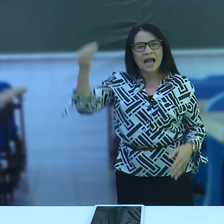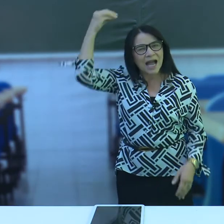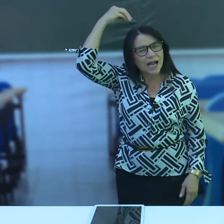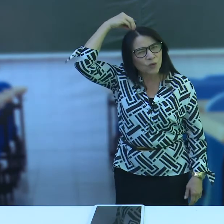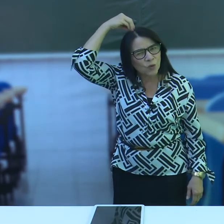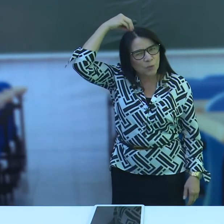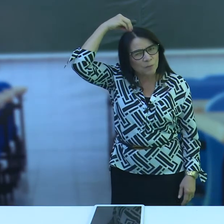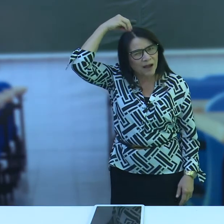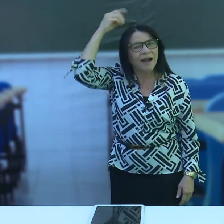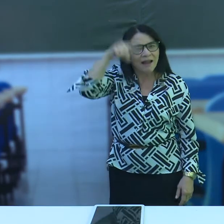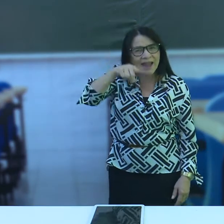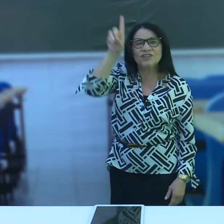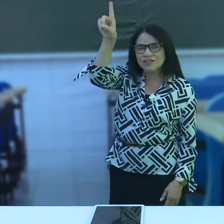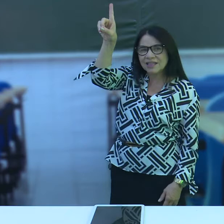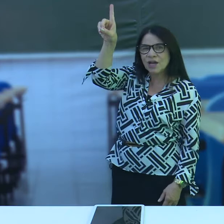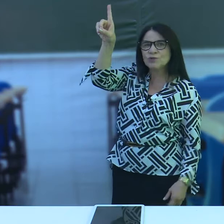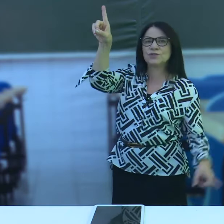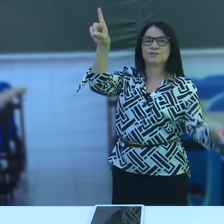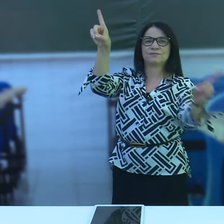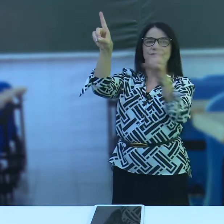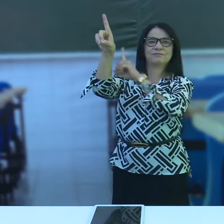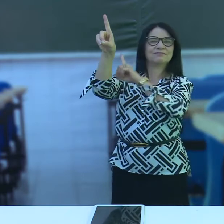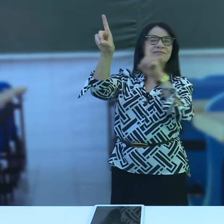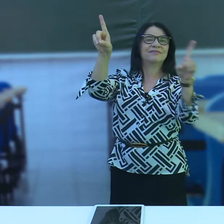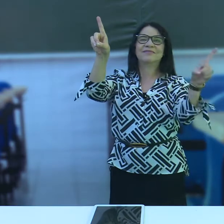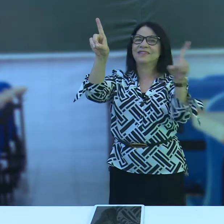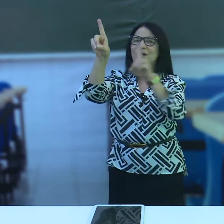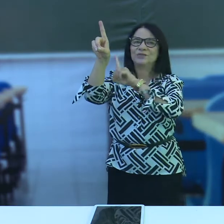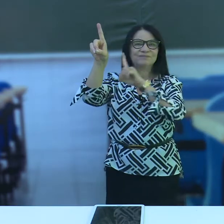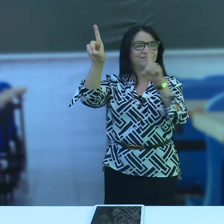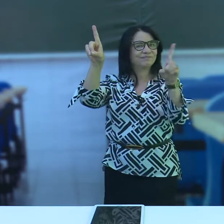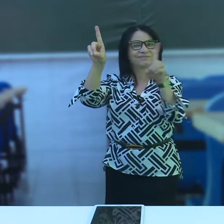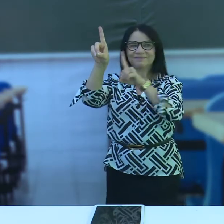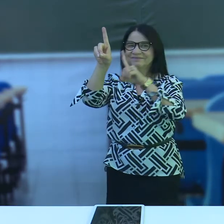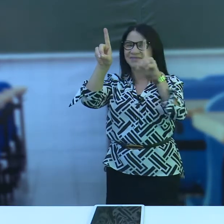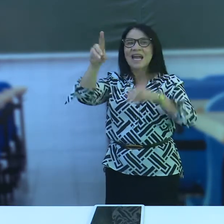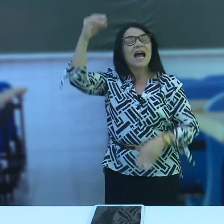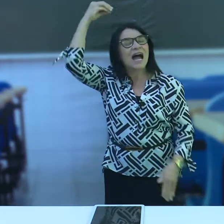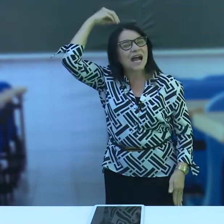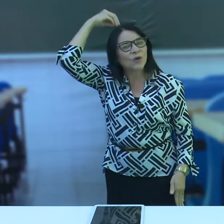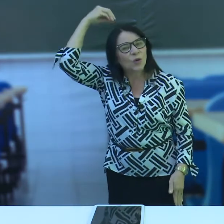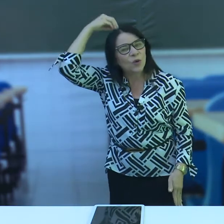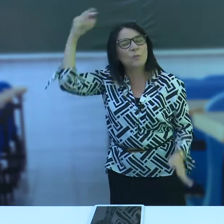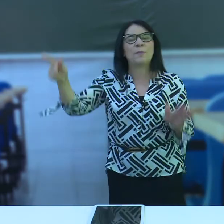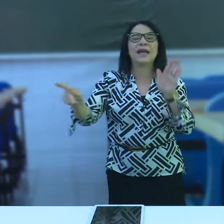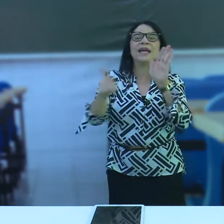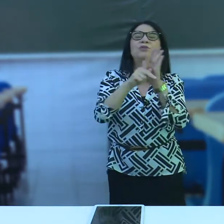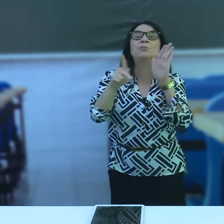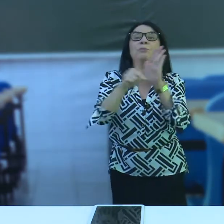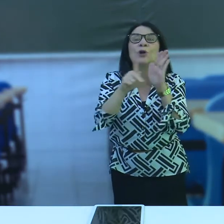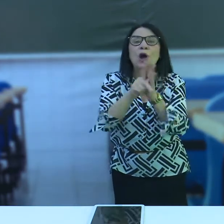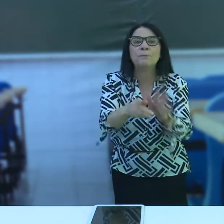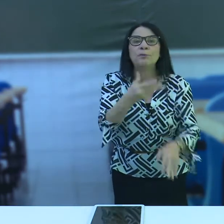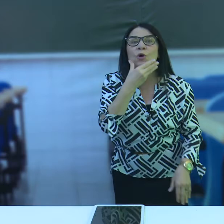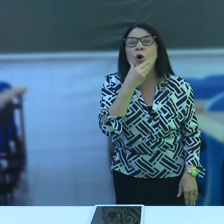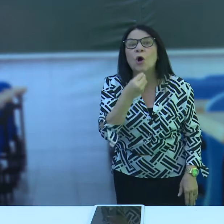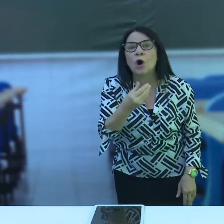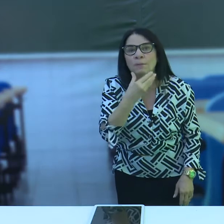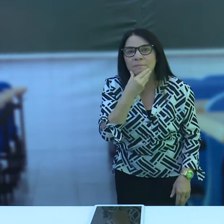A culpa é de Deus? Não. A culpa é do próprio